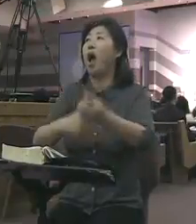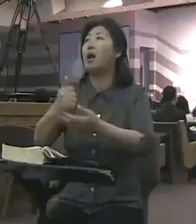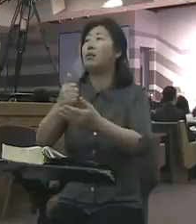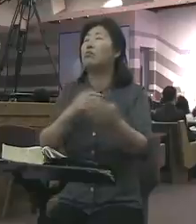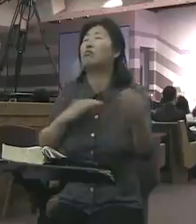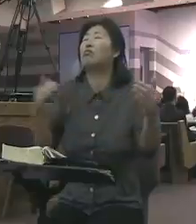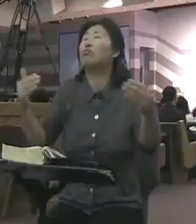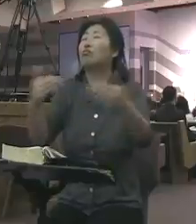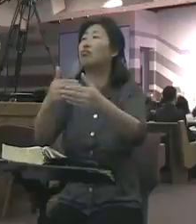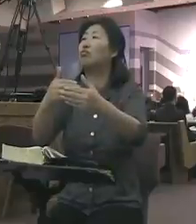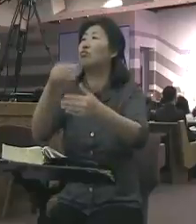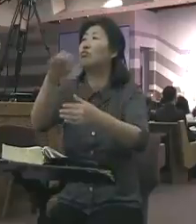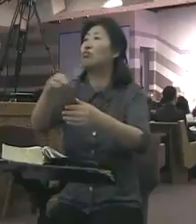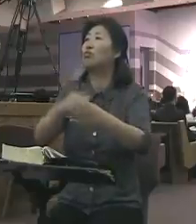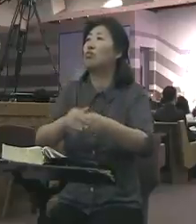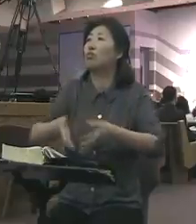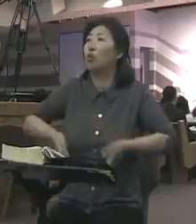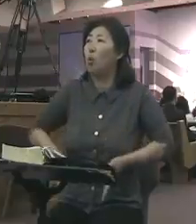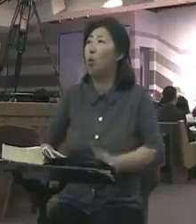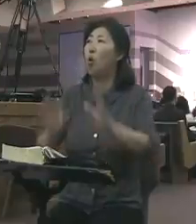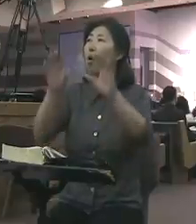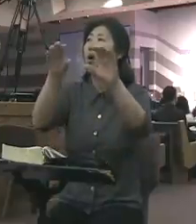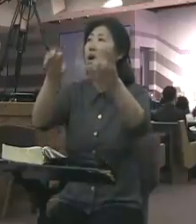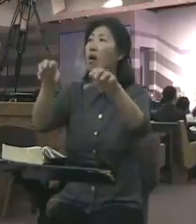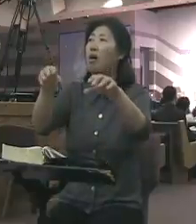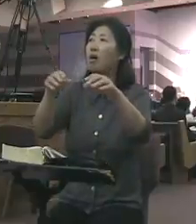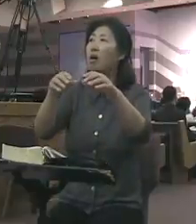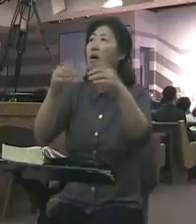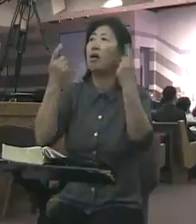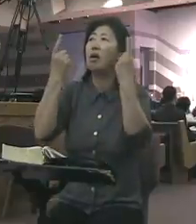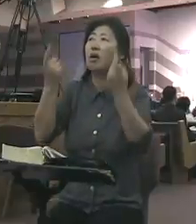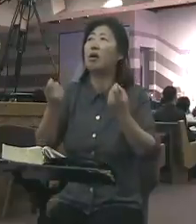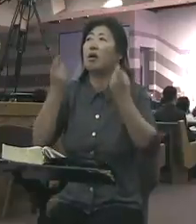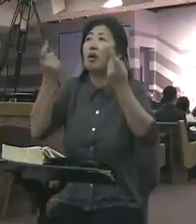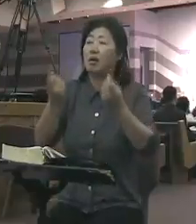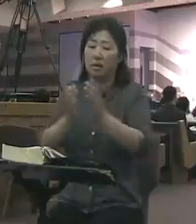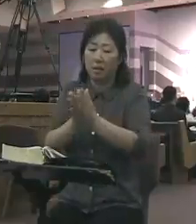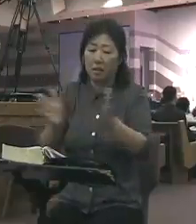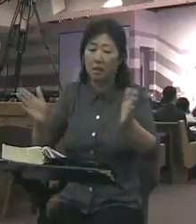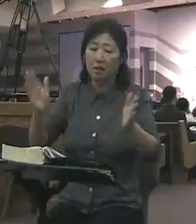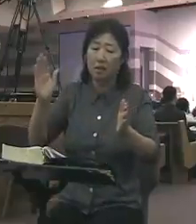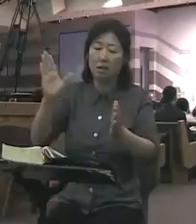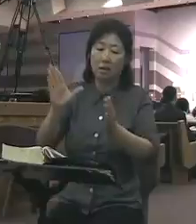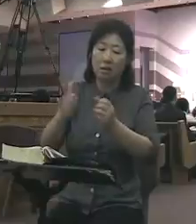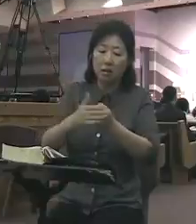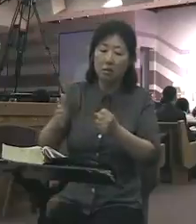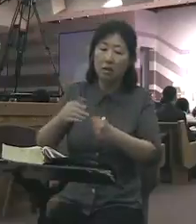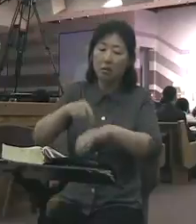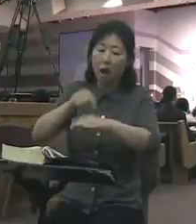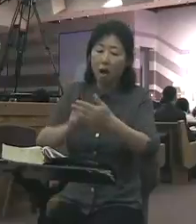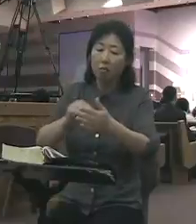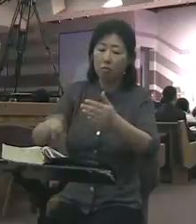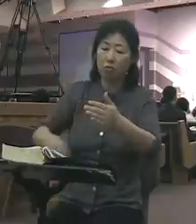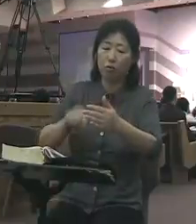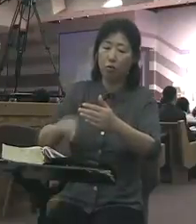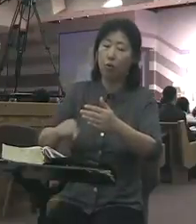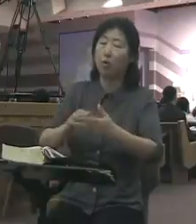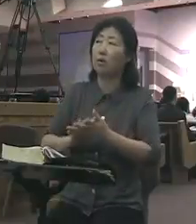고향을 향해 여행을 시작했기 때문에 우리 마음속에 기쁨을 누리는 것이구나. 그렇게 생각이